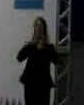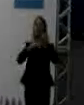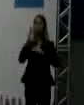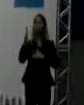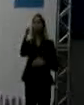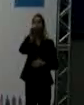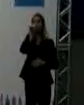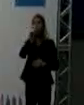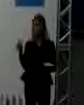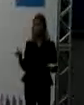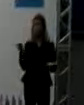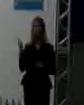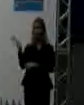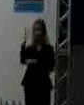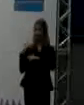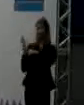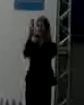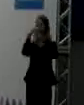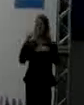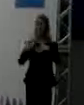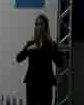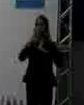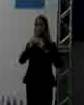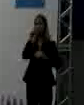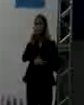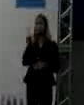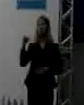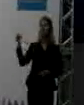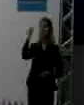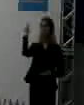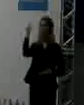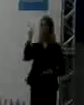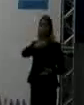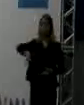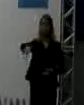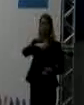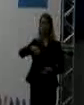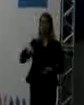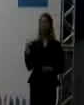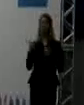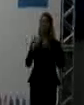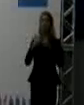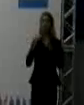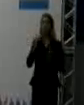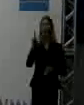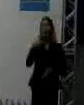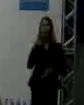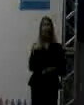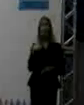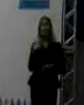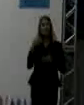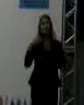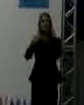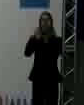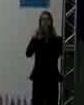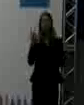mulheres. Mas eu acho fundamental que a gente comece a gritar mais alto o seguinte: a gente